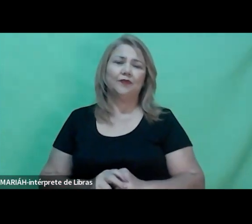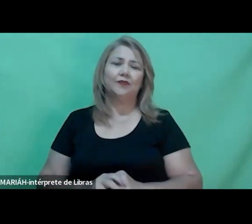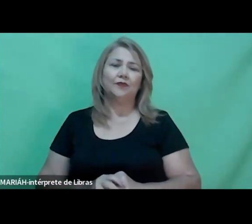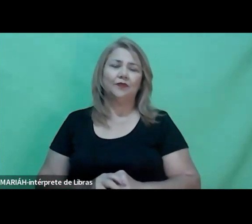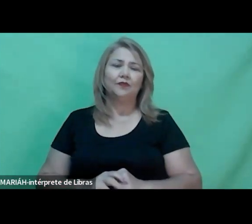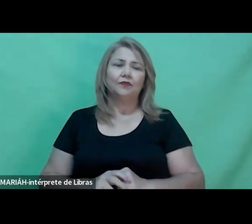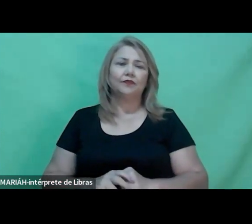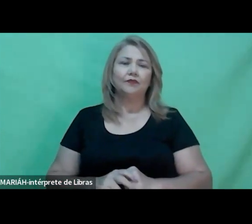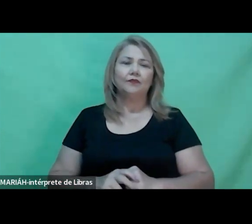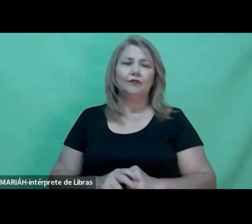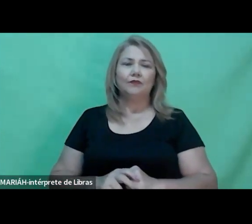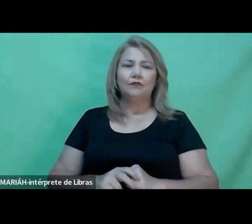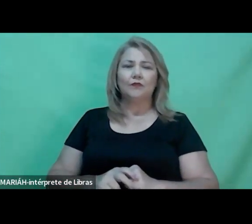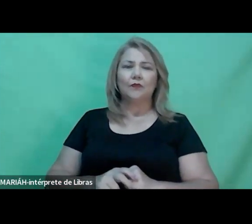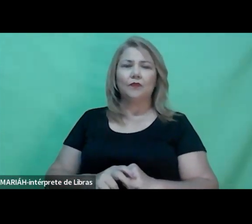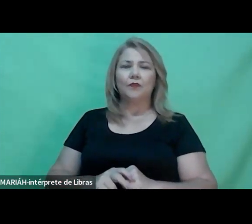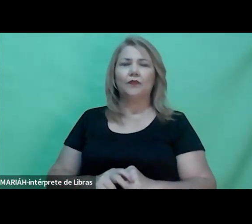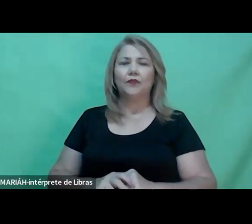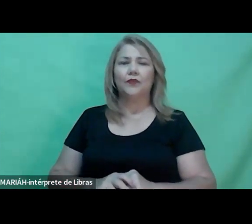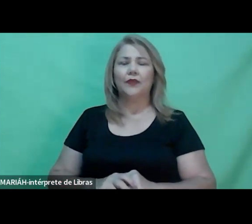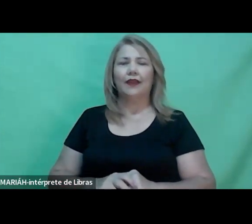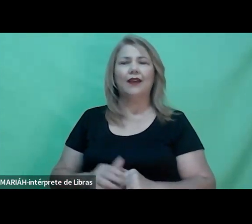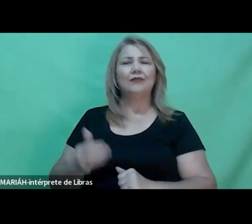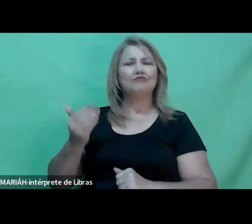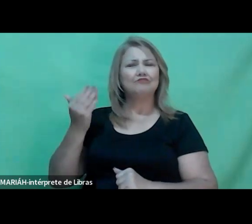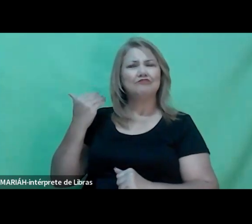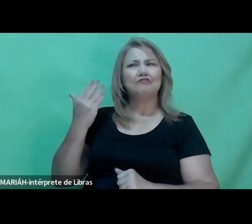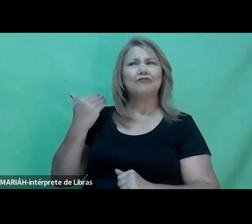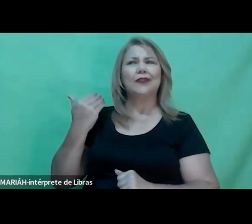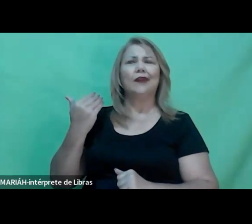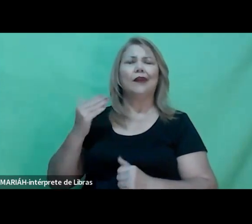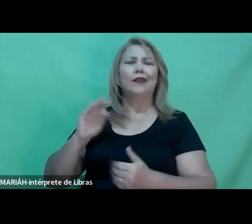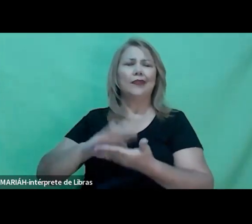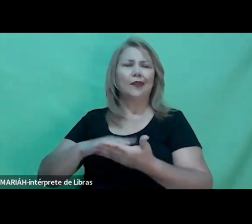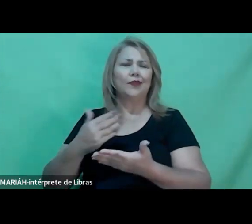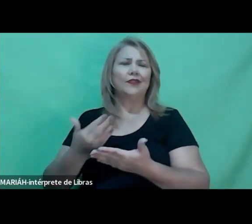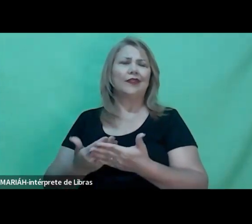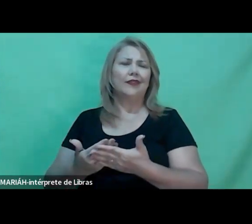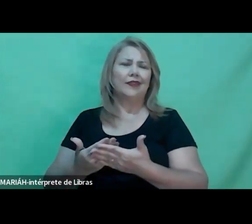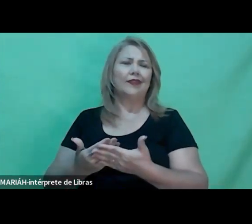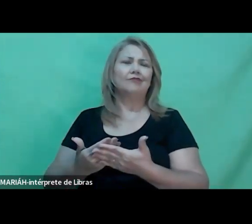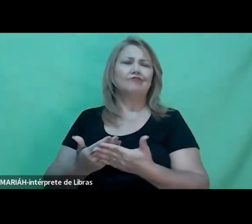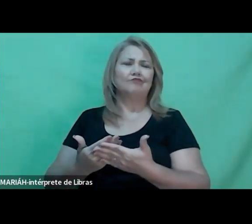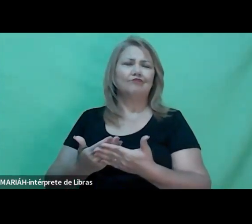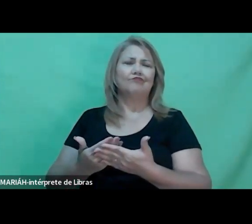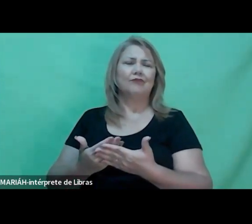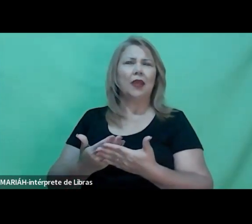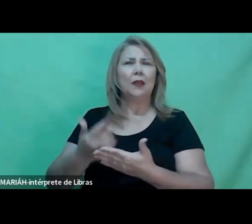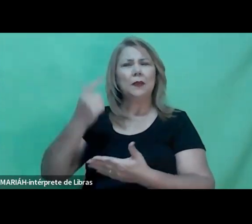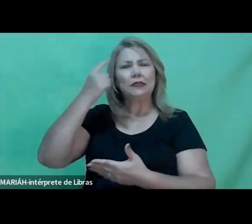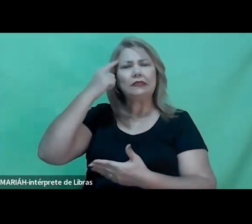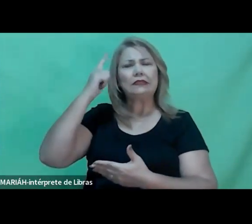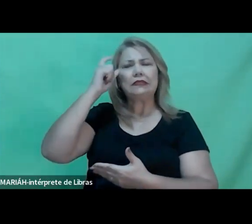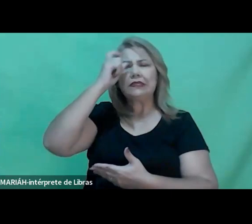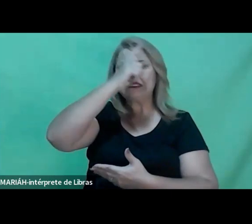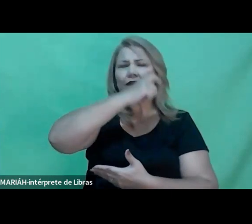exigir tantas cualidades a un guía intérprete cuando como lo dije antes es difícil encontrarlos